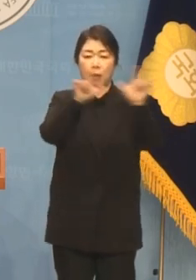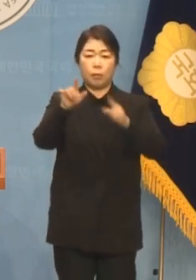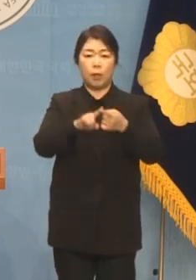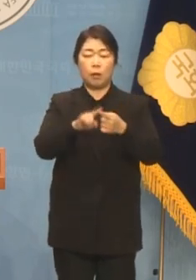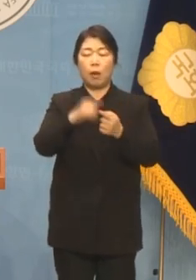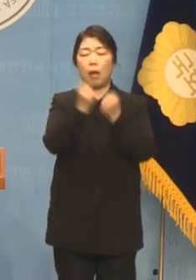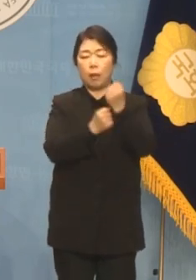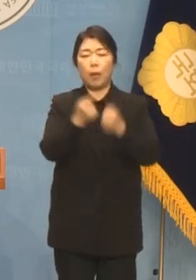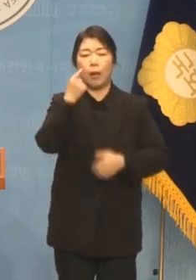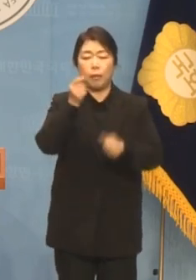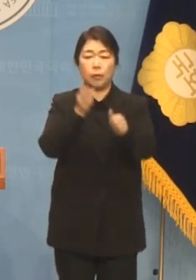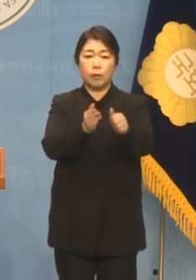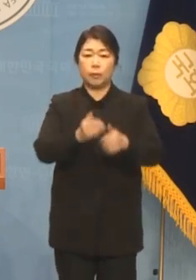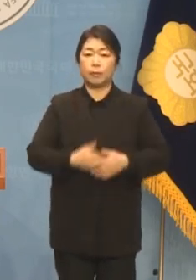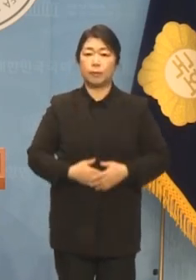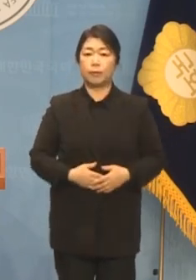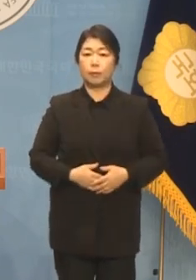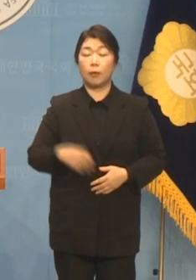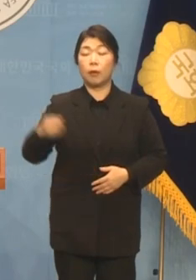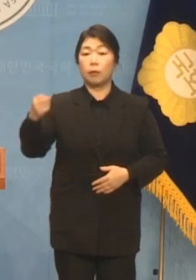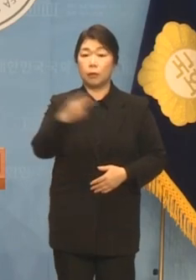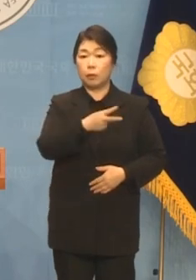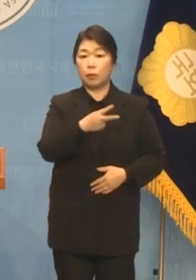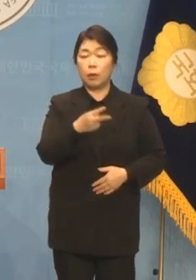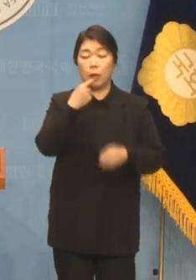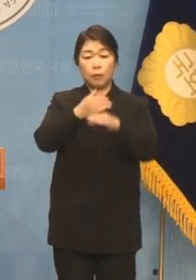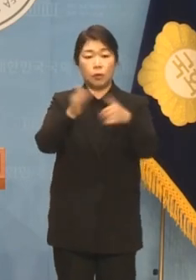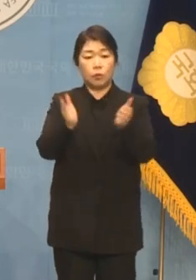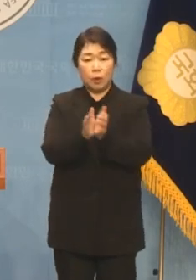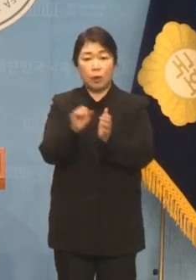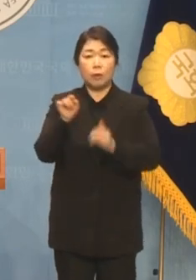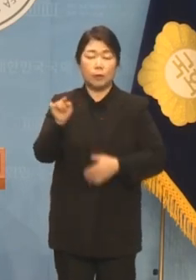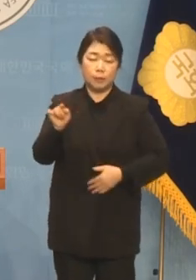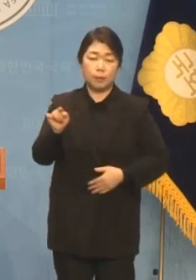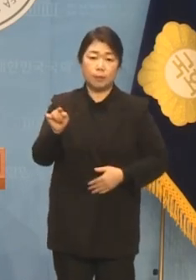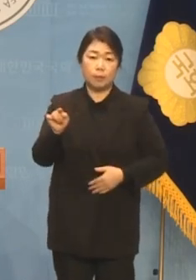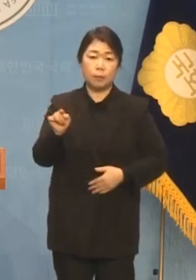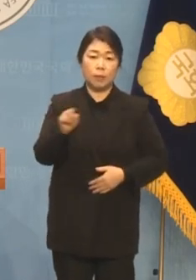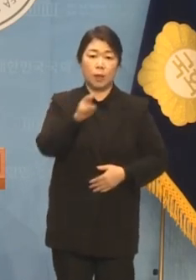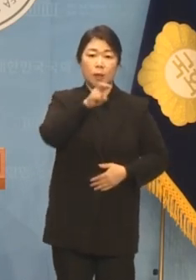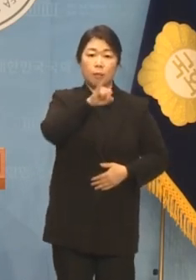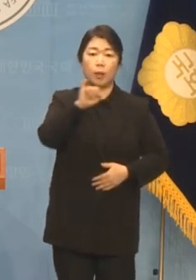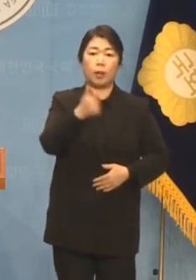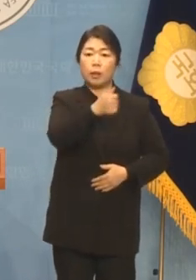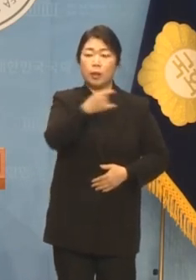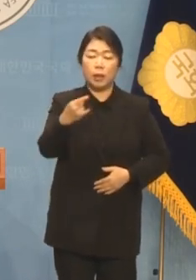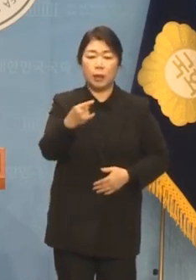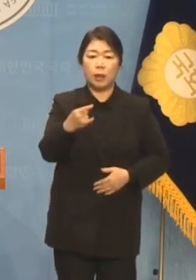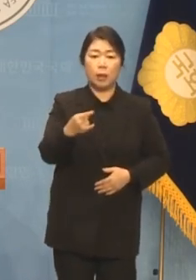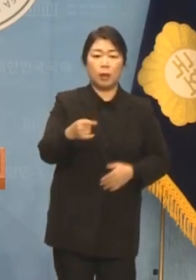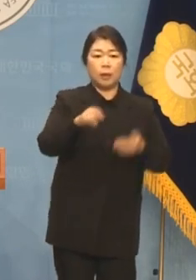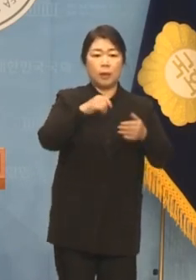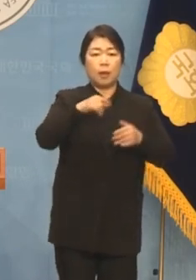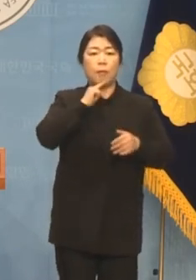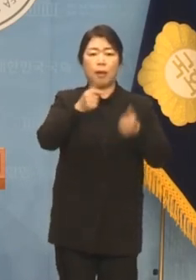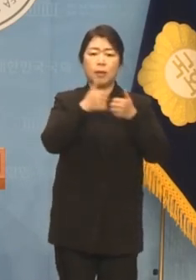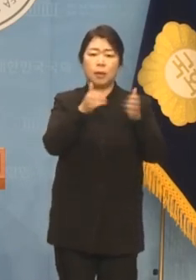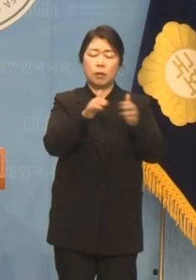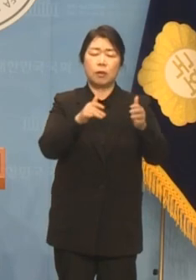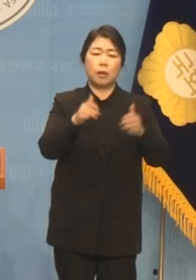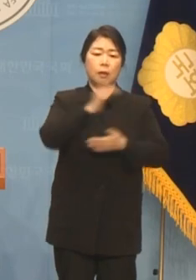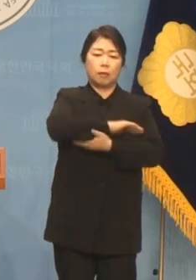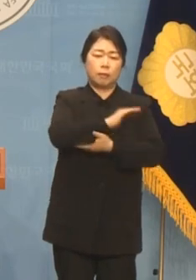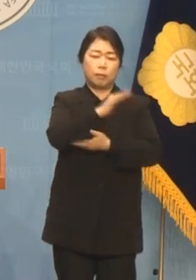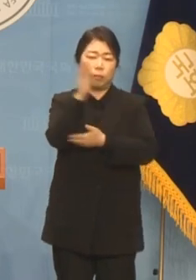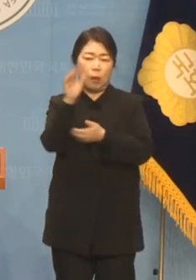할 것입니다 그리고 더불어민주당은 민희 대장경이 널리 전파되기 전에